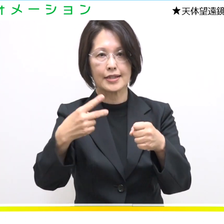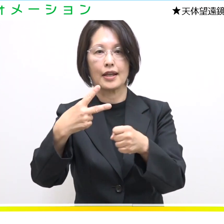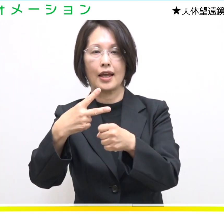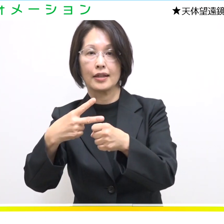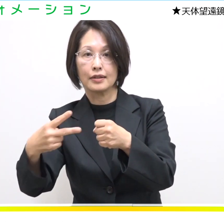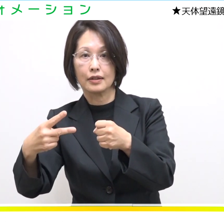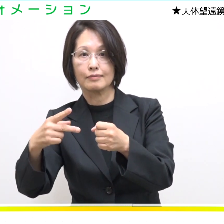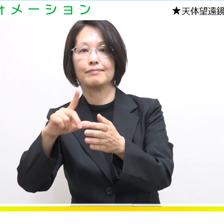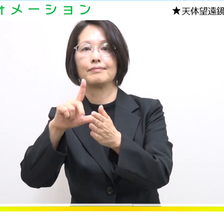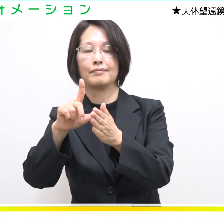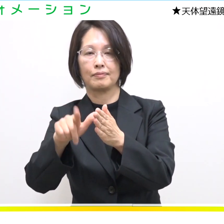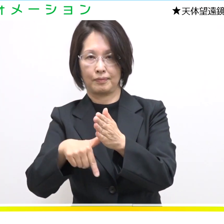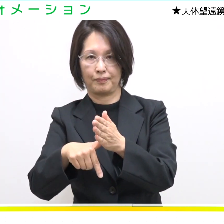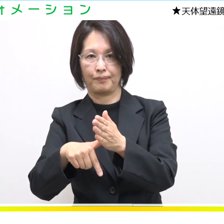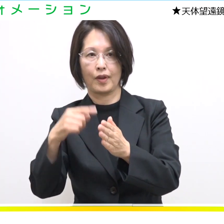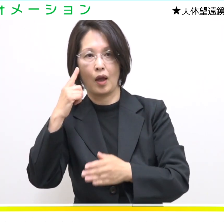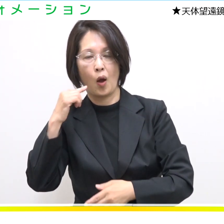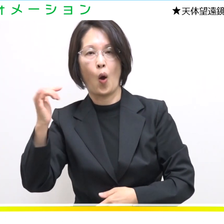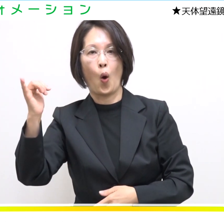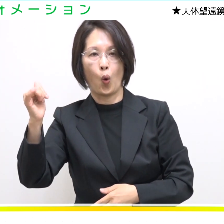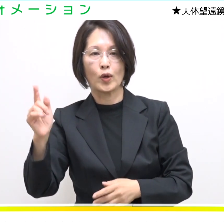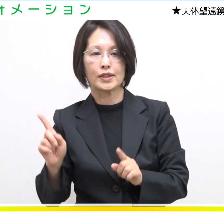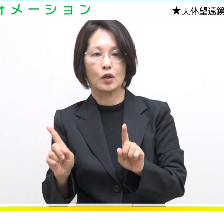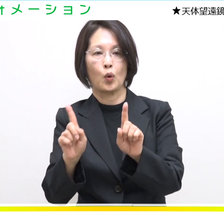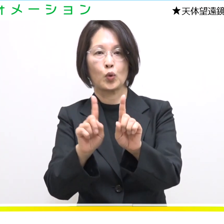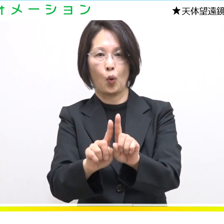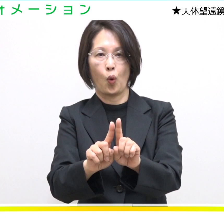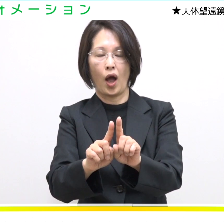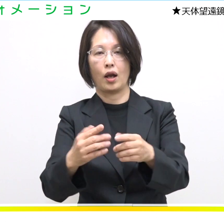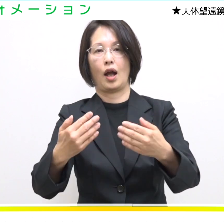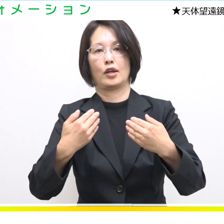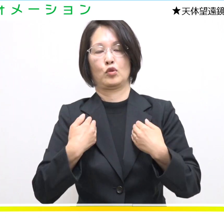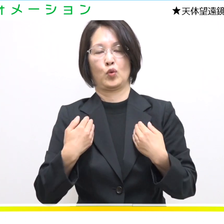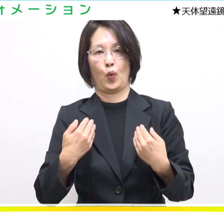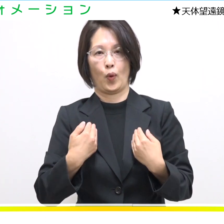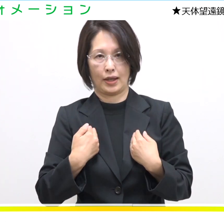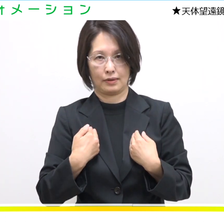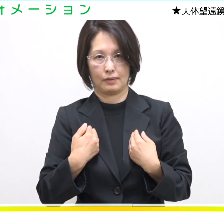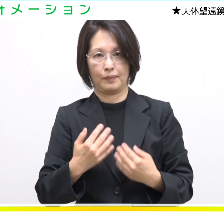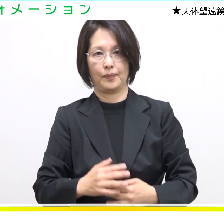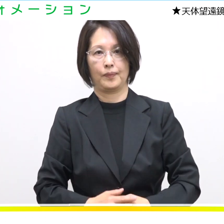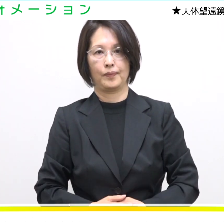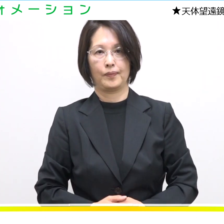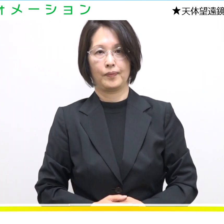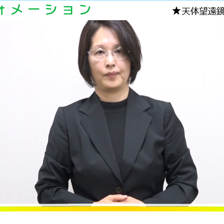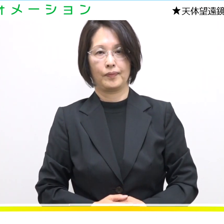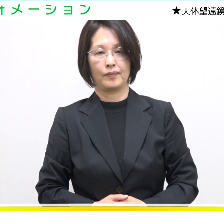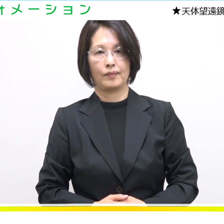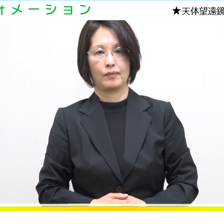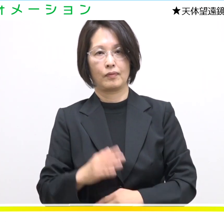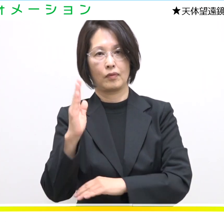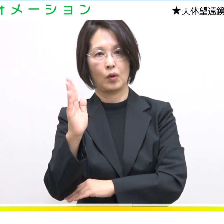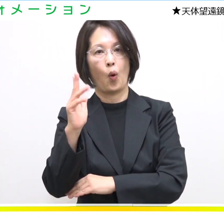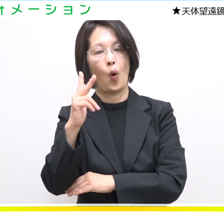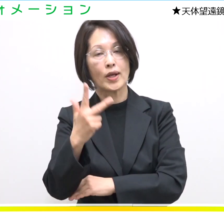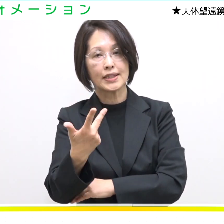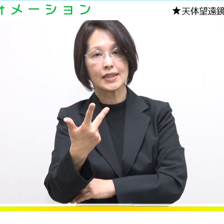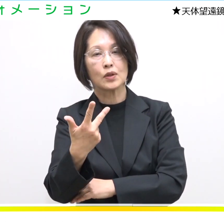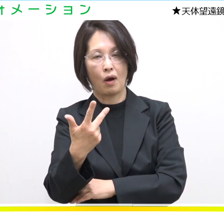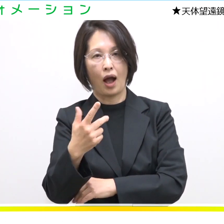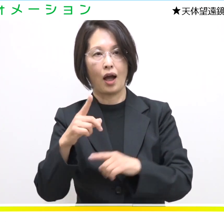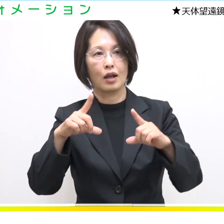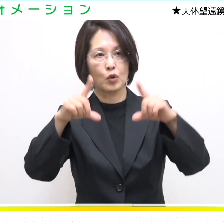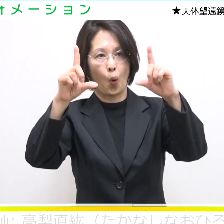1年から2年生は保護者の同伴が必要です講師